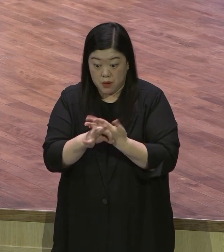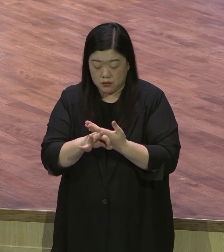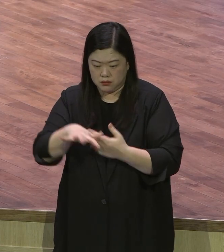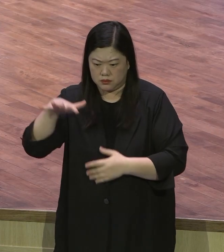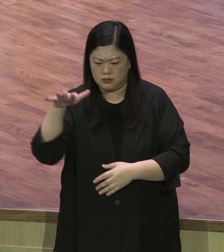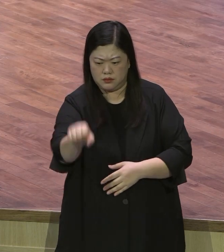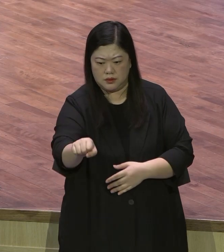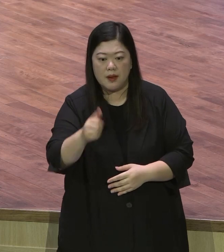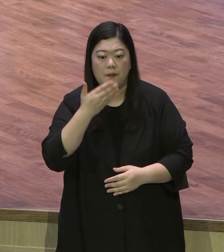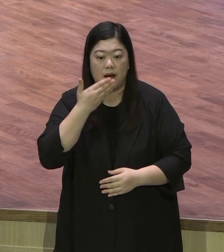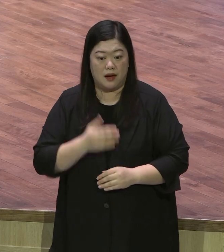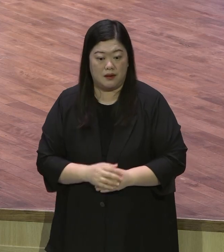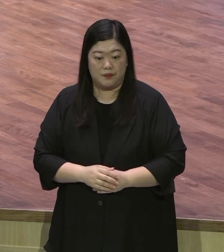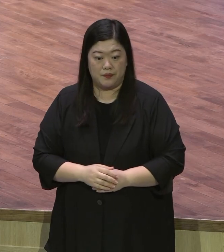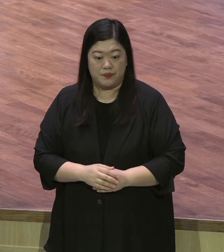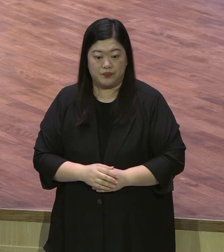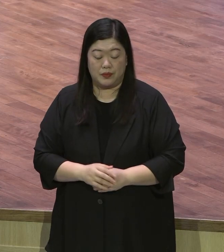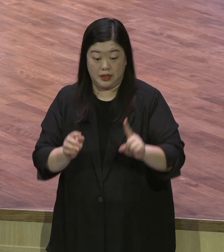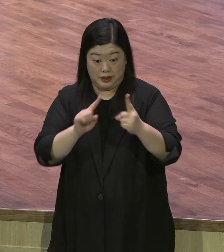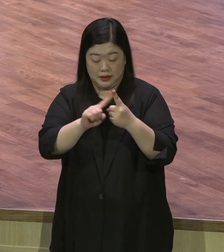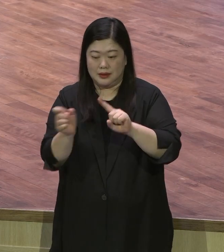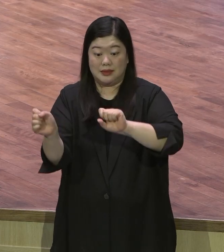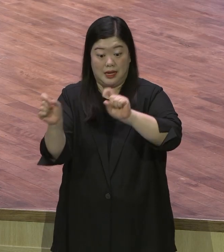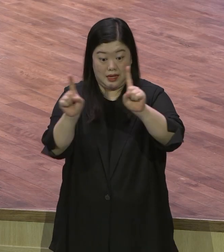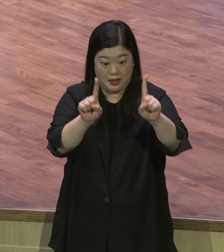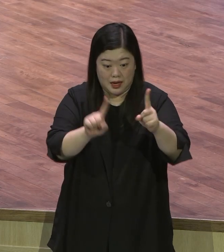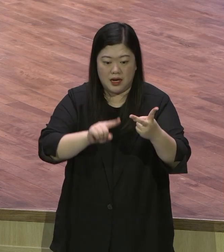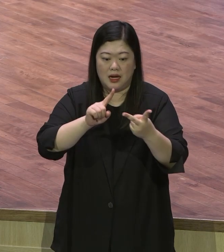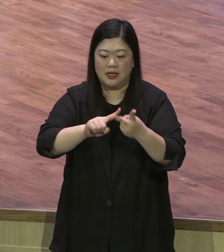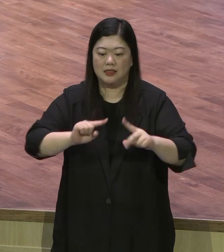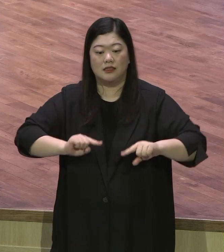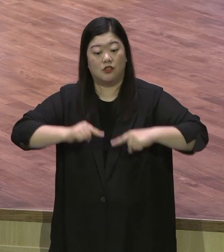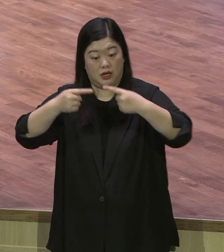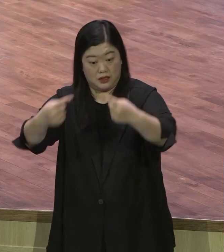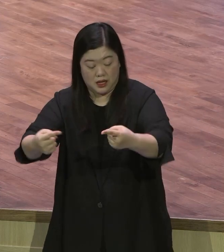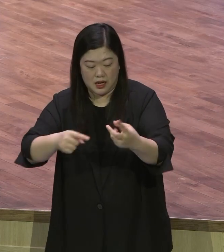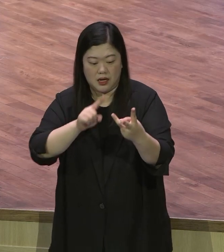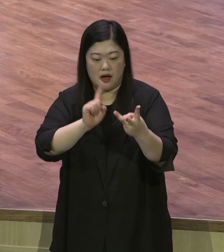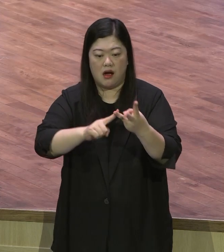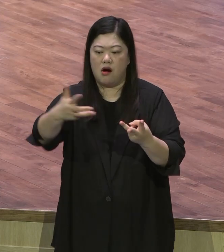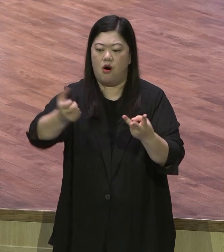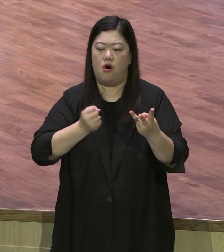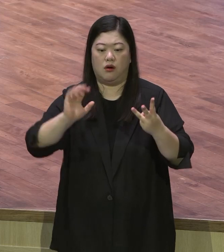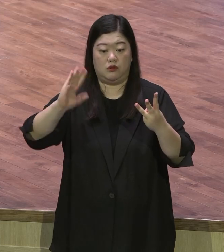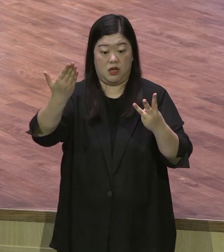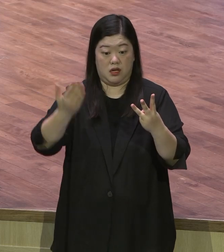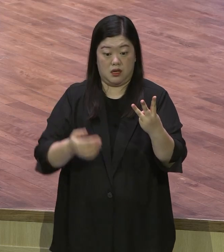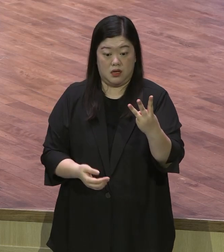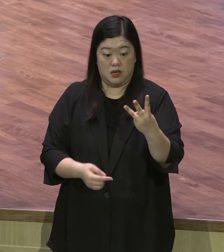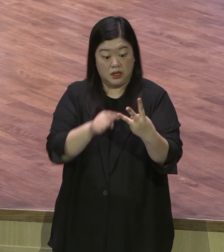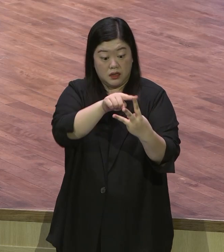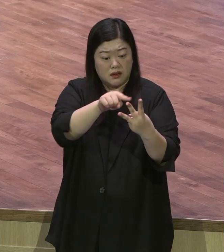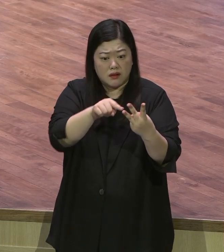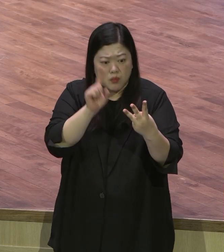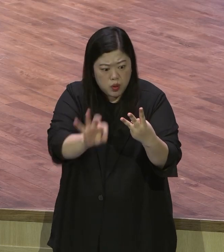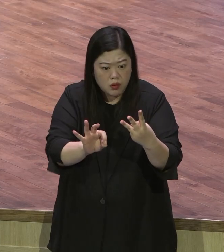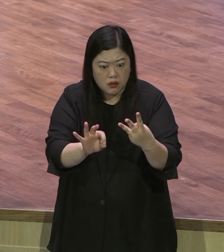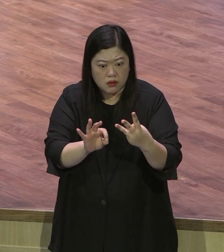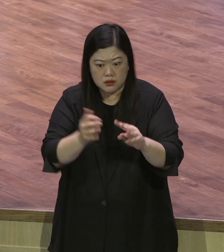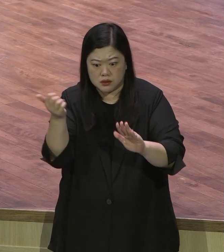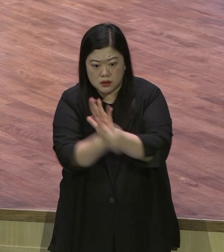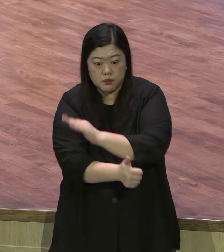살아난다, 들어간다, 얻게 된다. 이 말은 한마디로 뭐요? 승리하는 삶의 모습이.